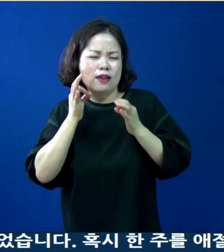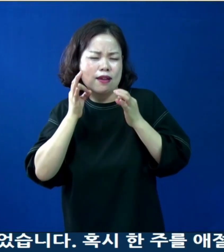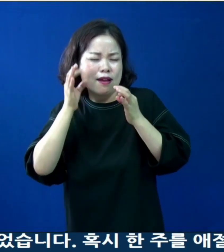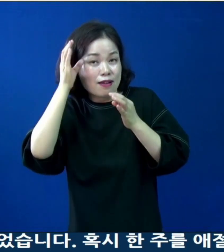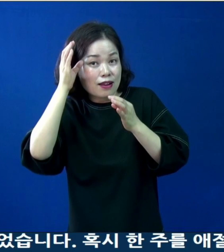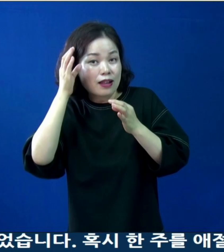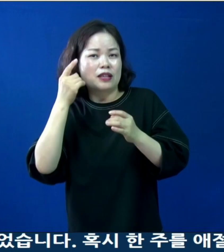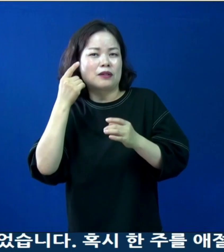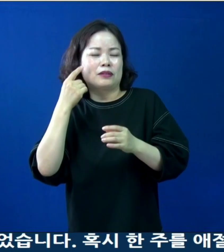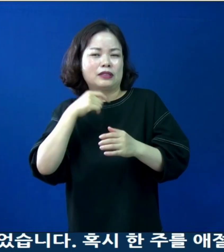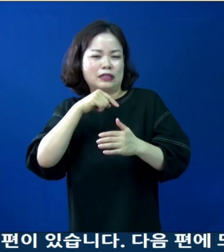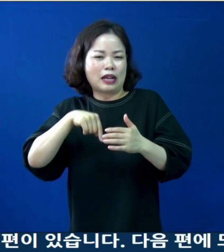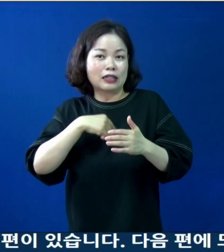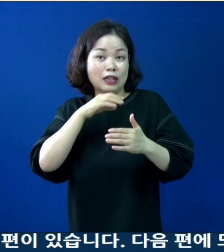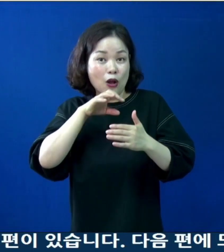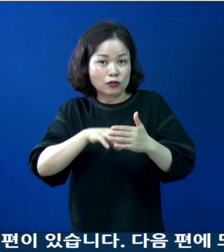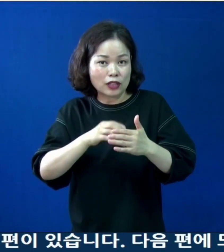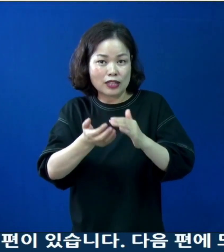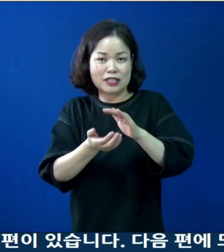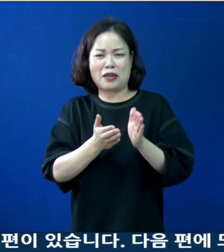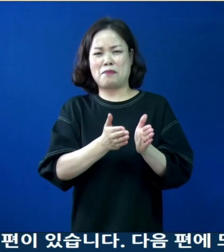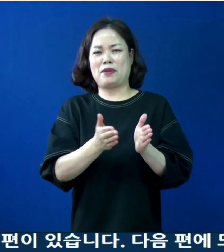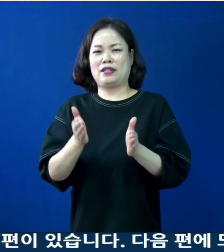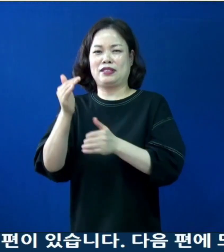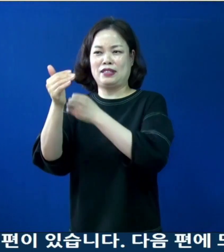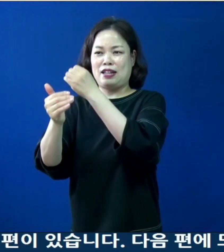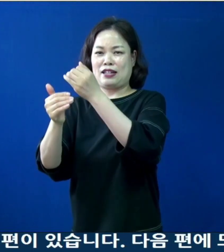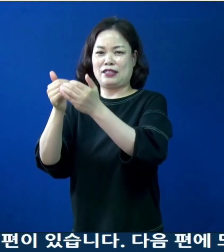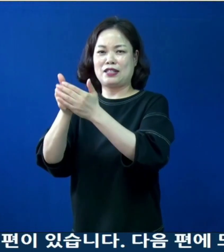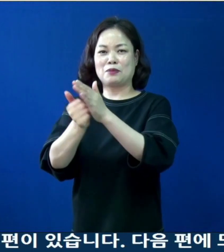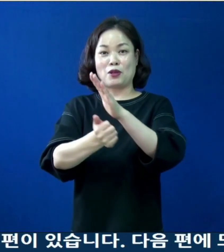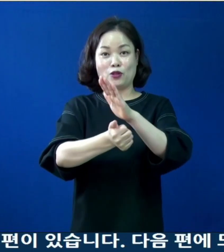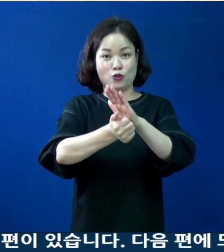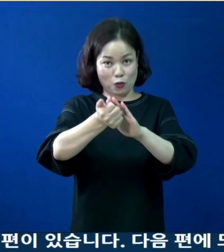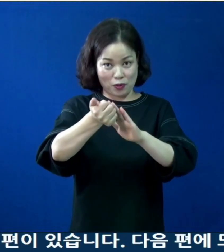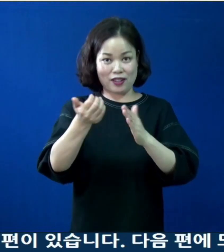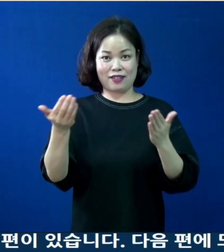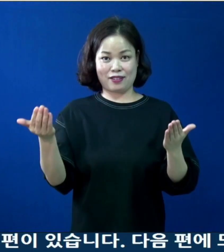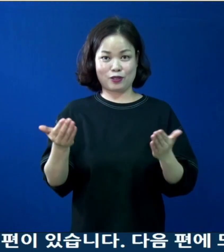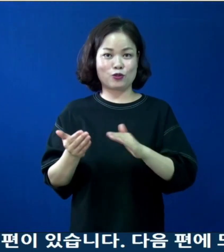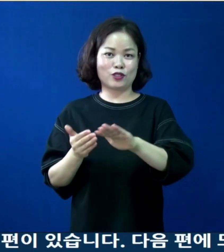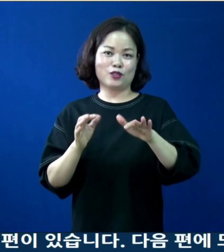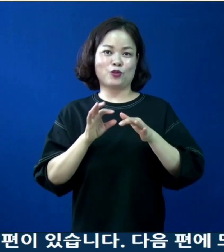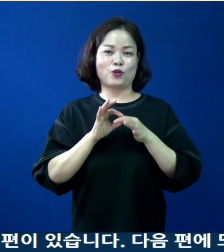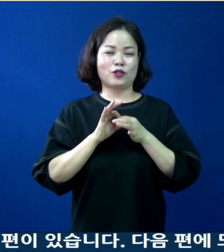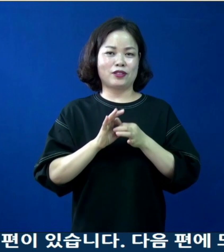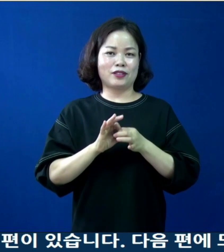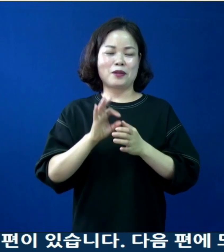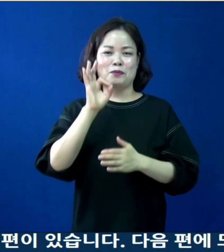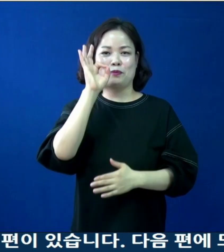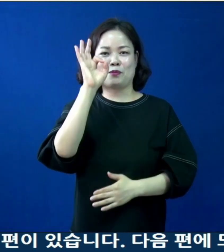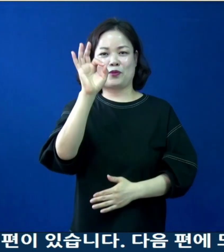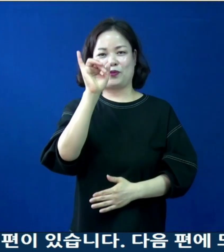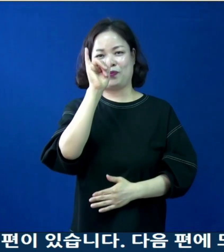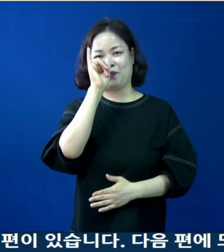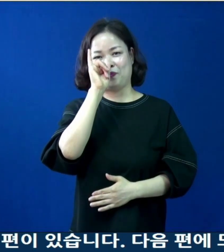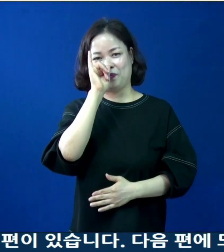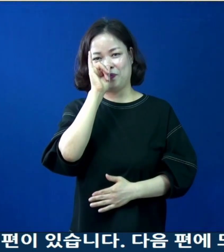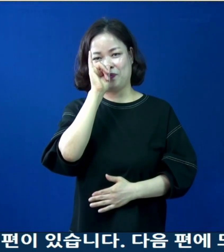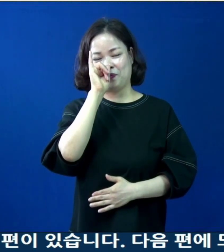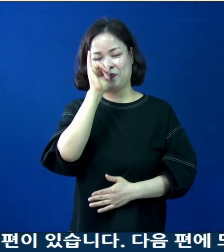다음 편을 예비하시는 하나님의 소망의 역사를 우리로 하여금 볼 수